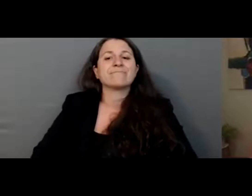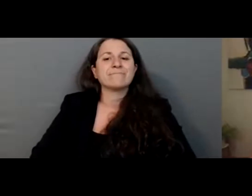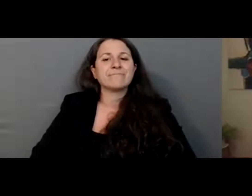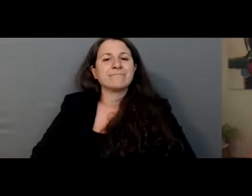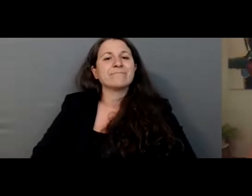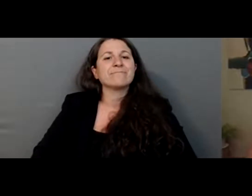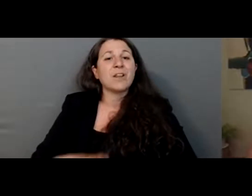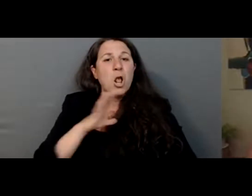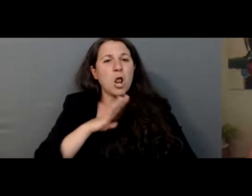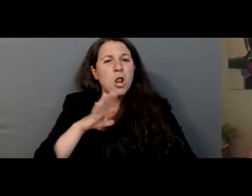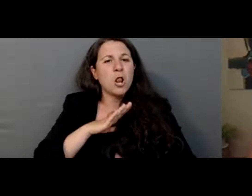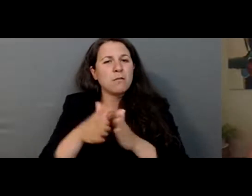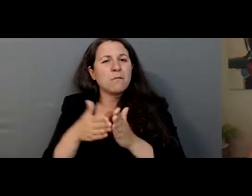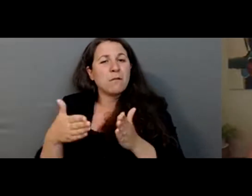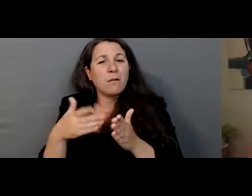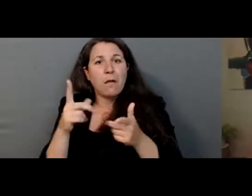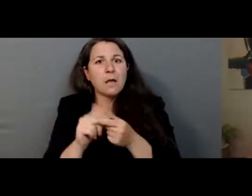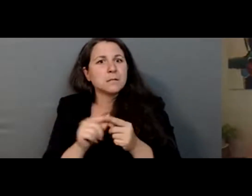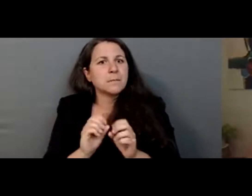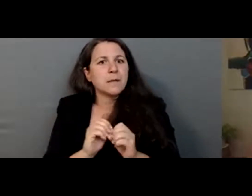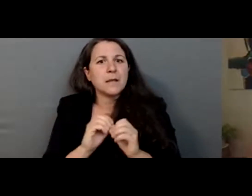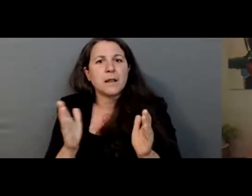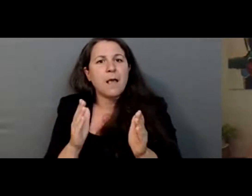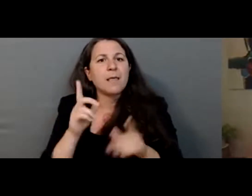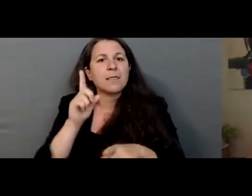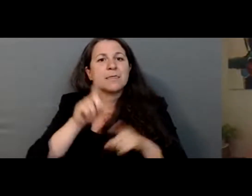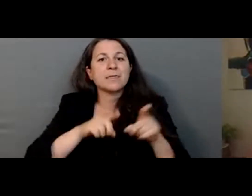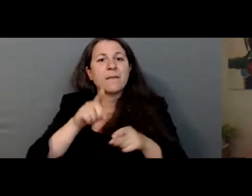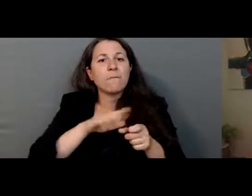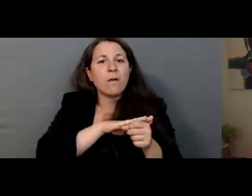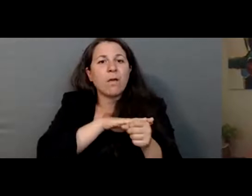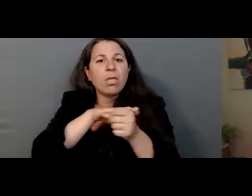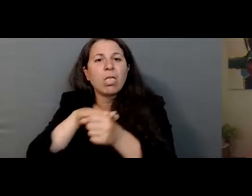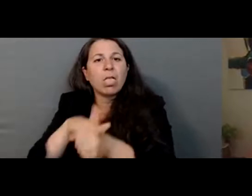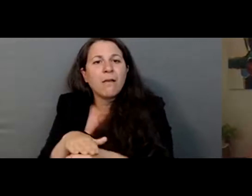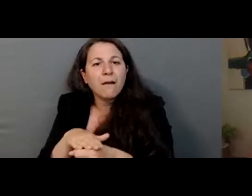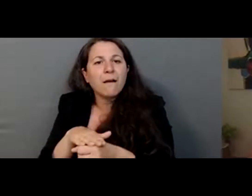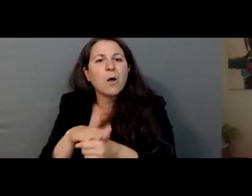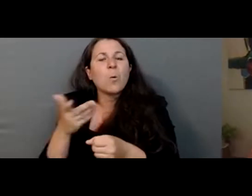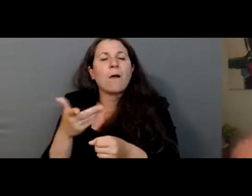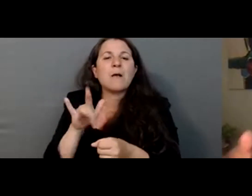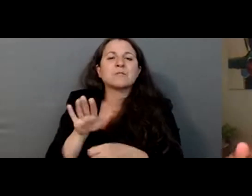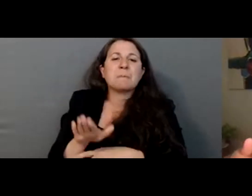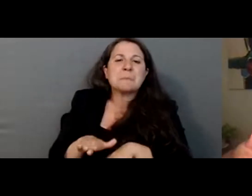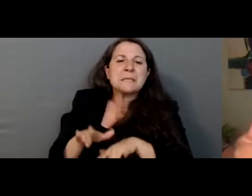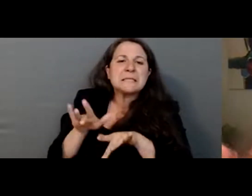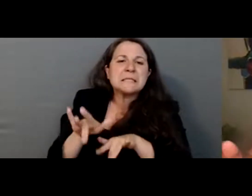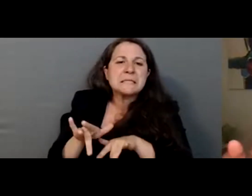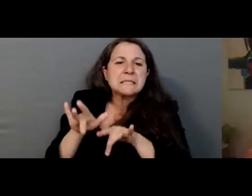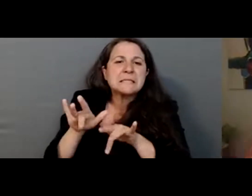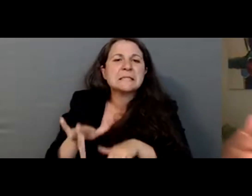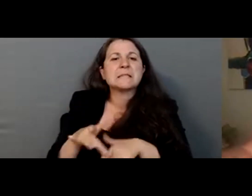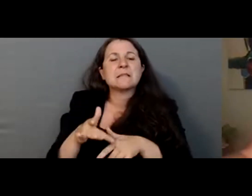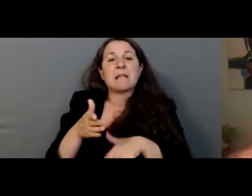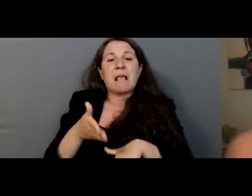explique très bien que le capacitisme, c'est souvent caché sur de l'infantilisation, de la pitié ou de l'aide non